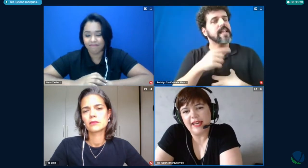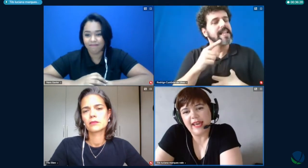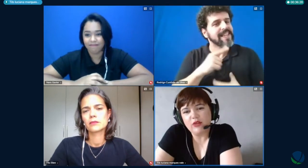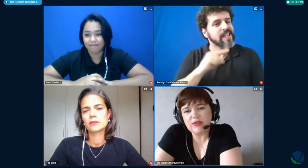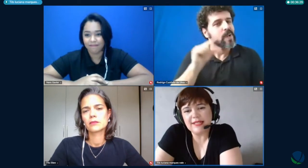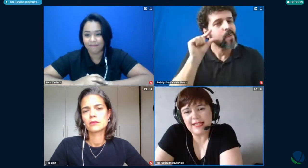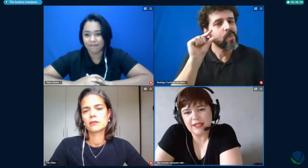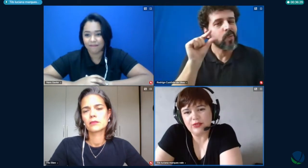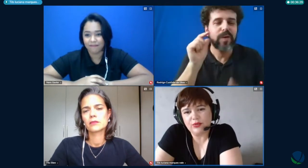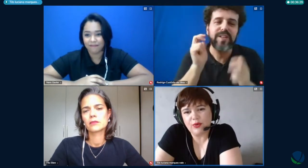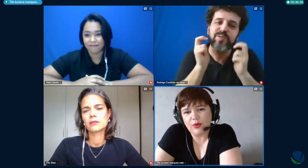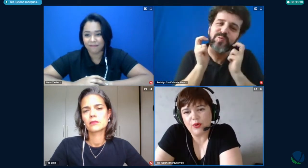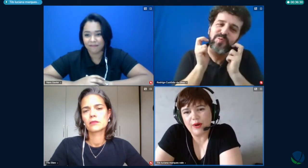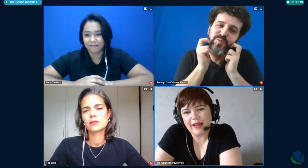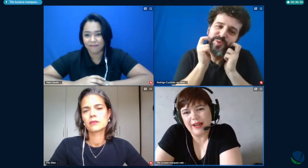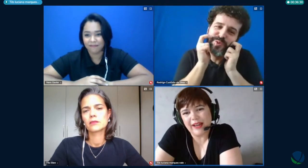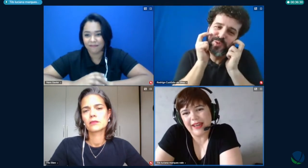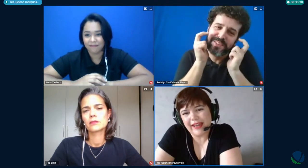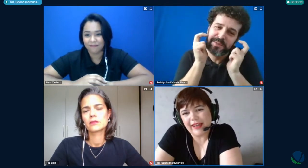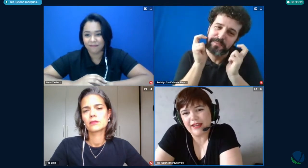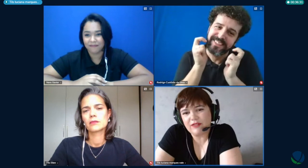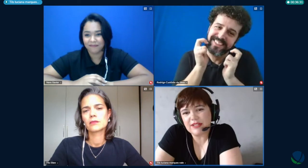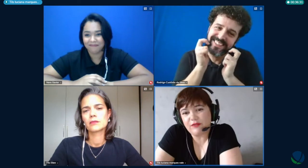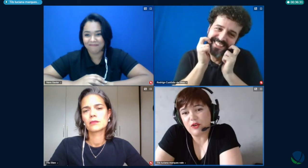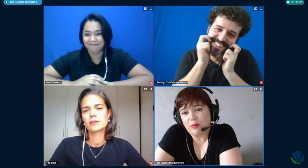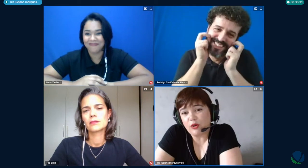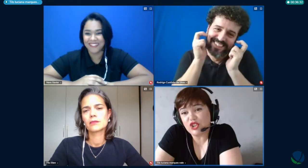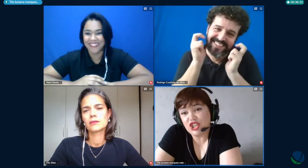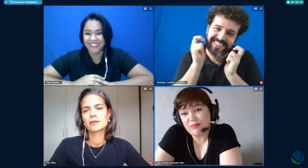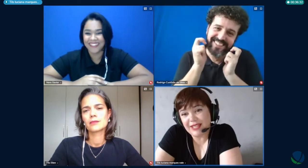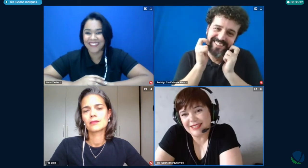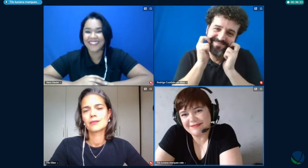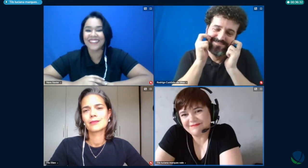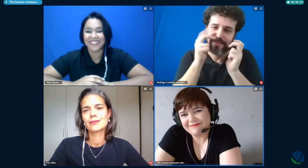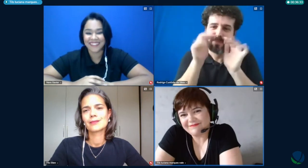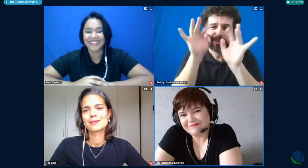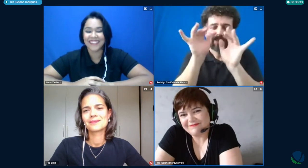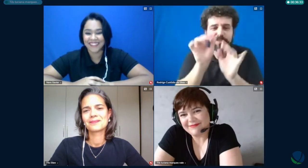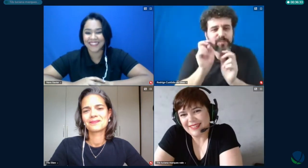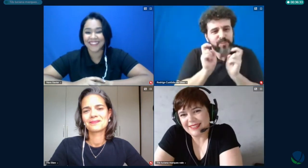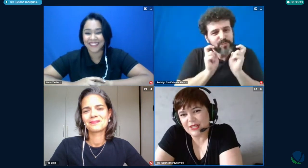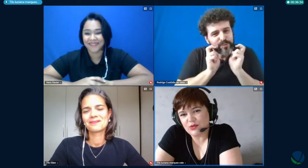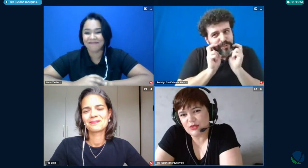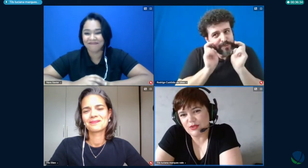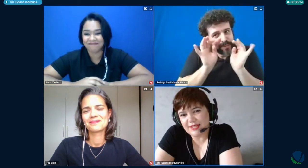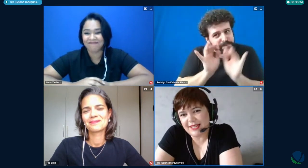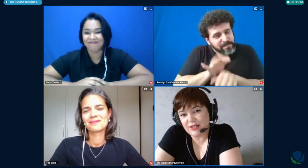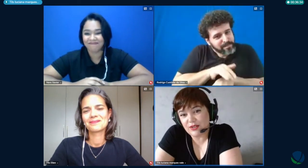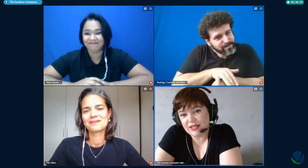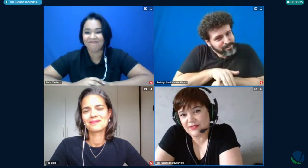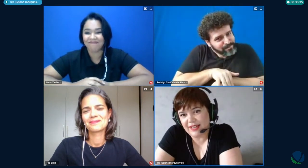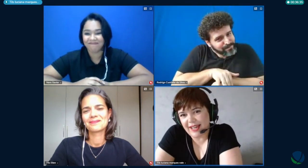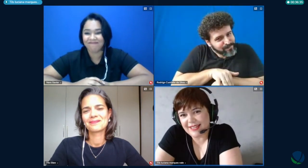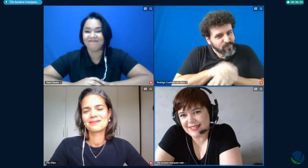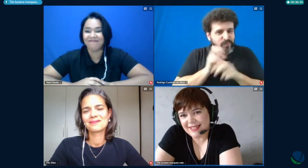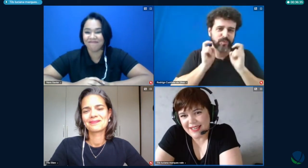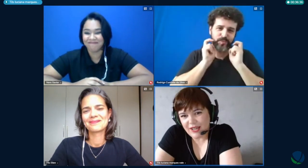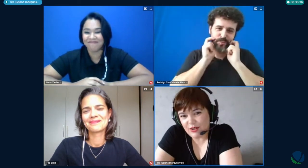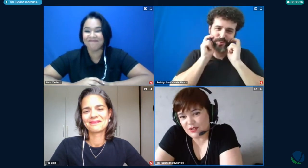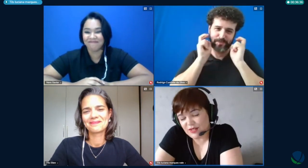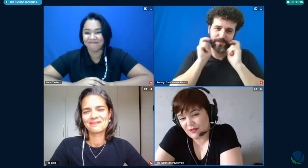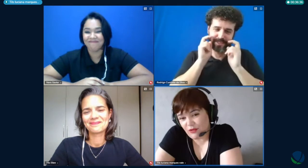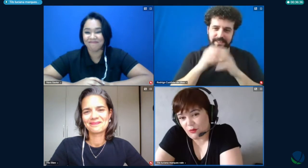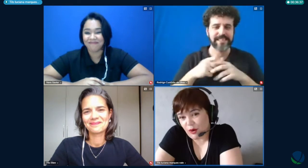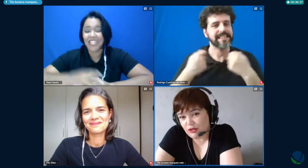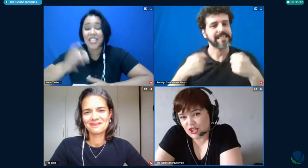Coloca aqui, eu sinto que você foi um pouco tímida nas suas considerações finais.